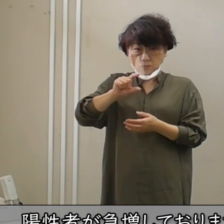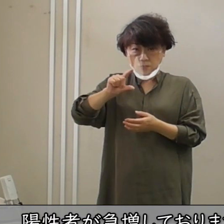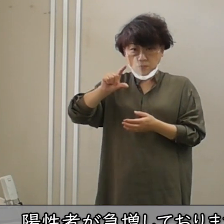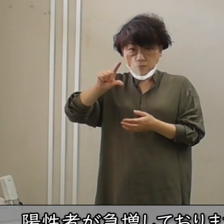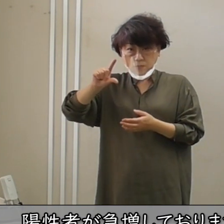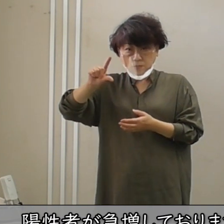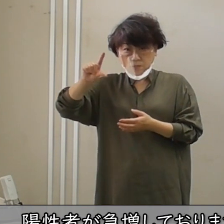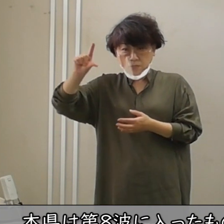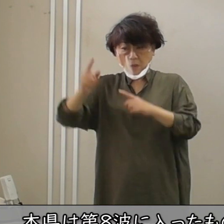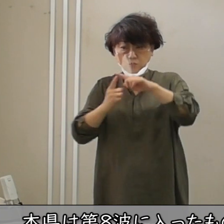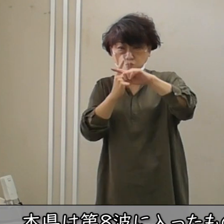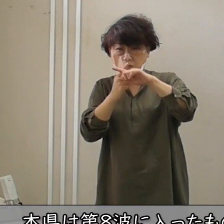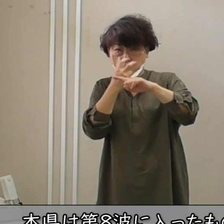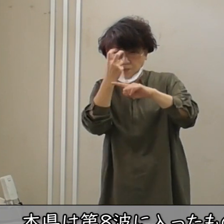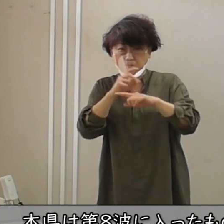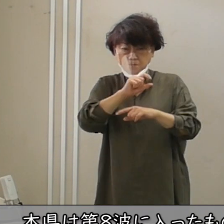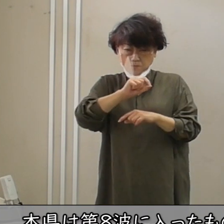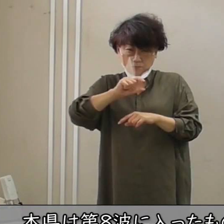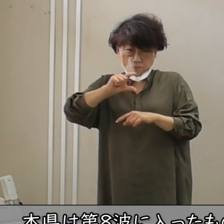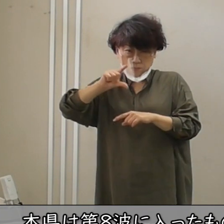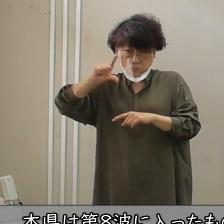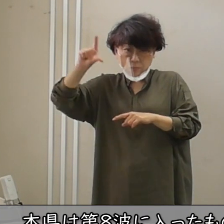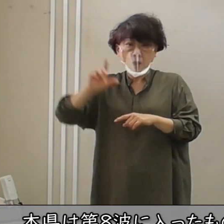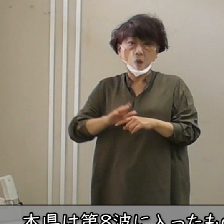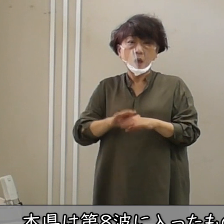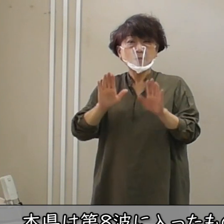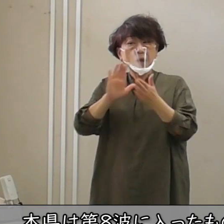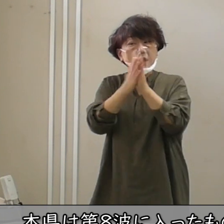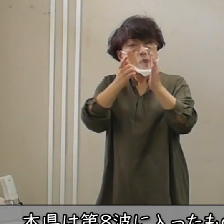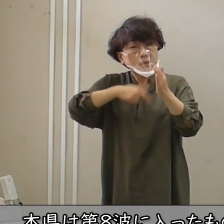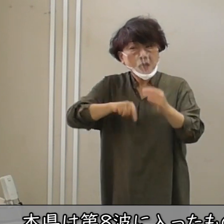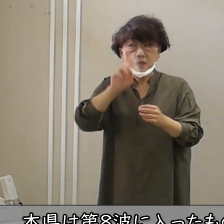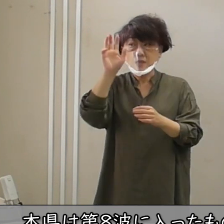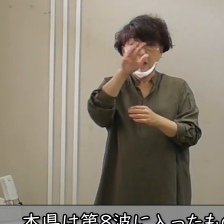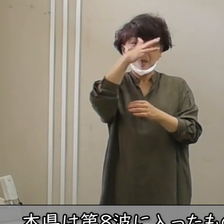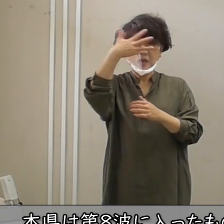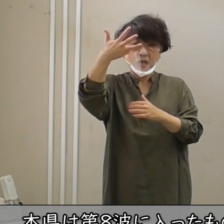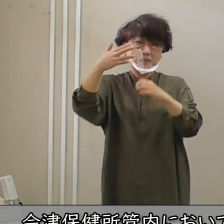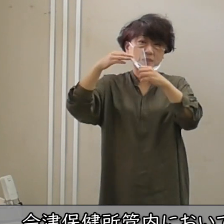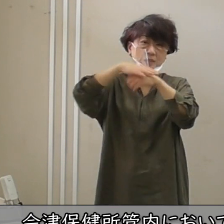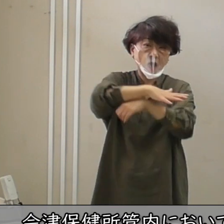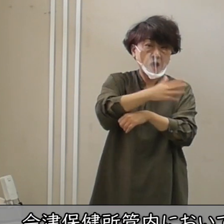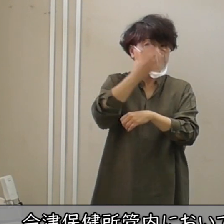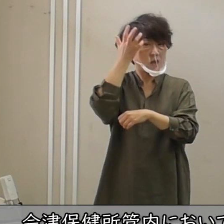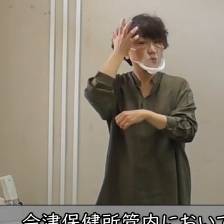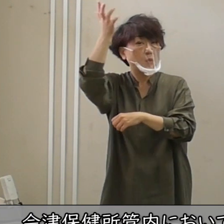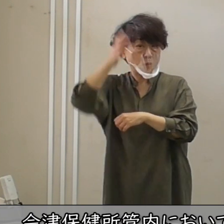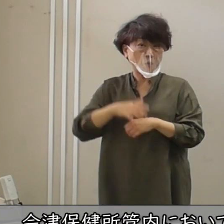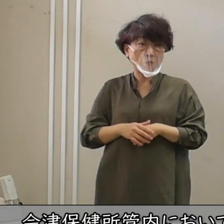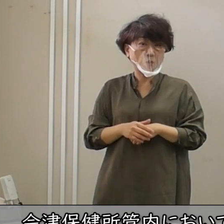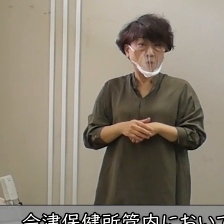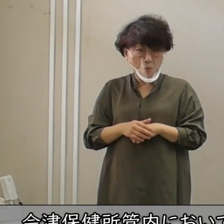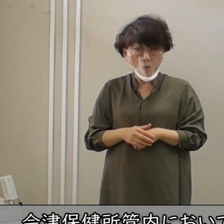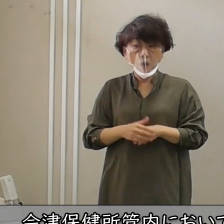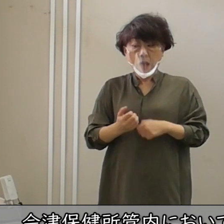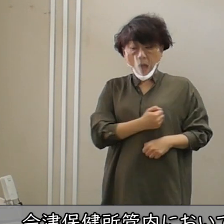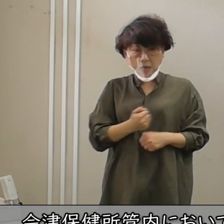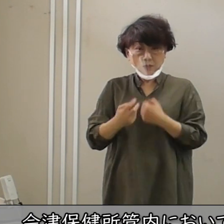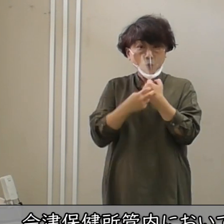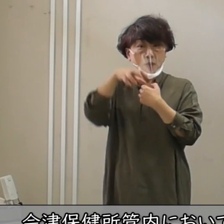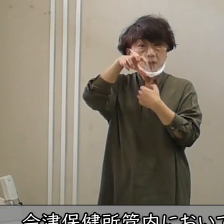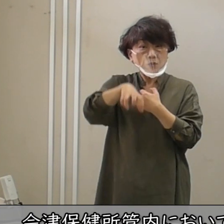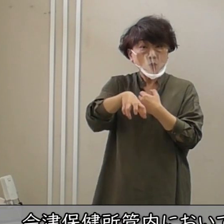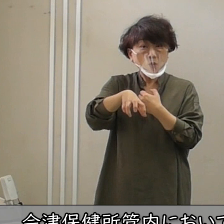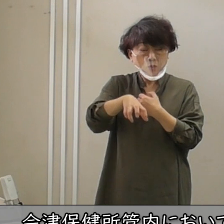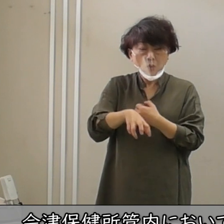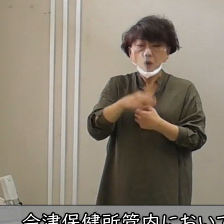急増しております。本県は第8波に入ったものと考えられます。会津保健所管内においても、人